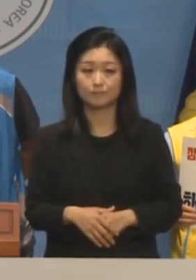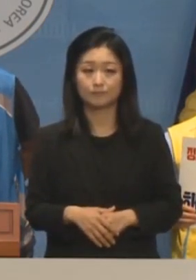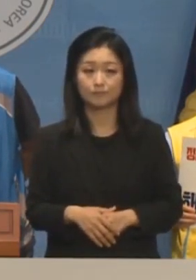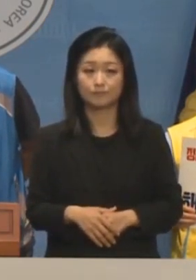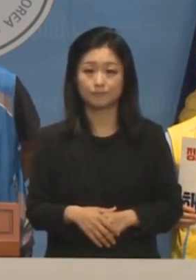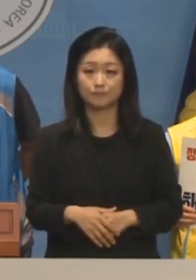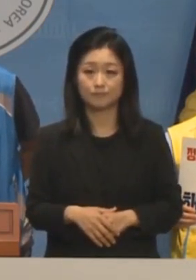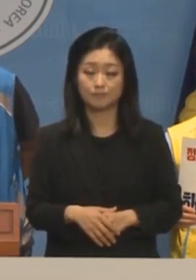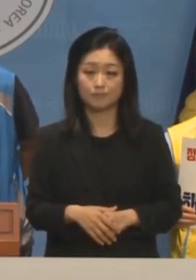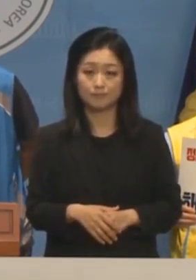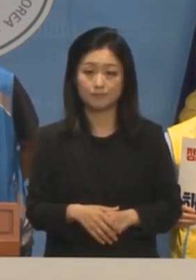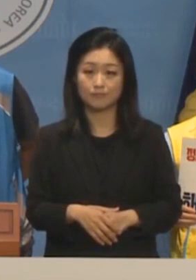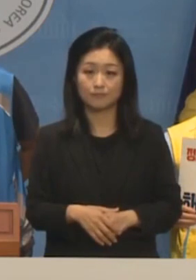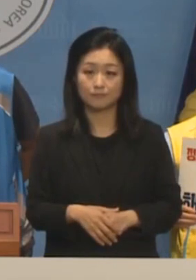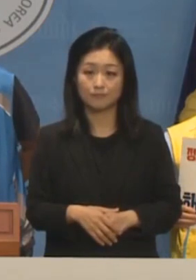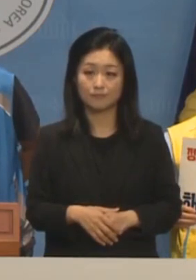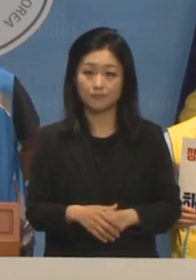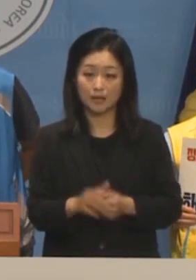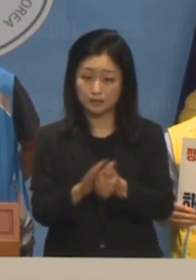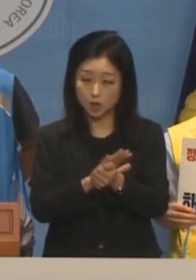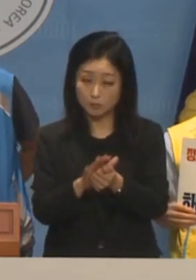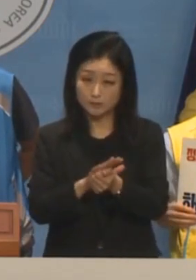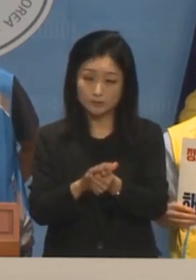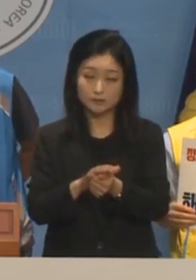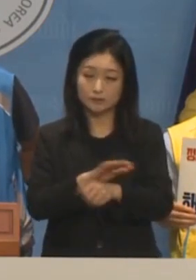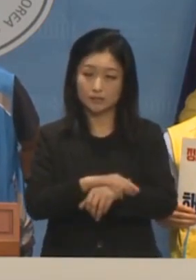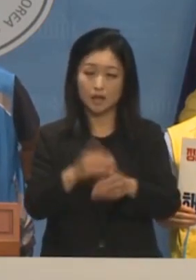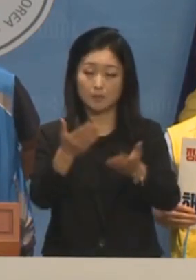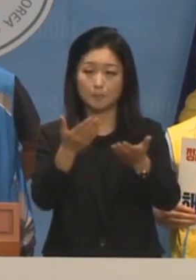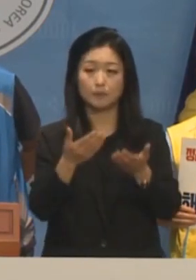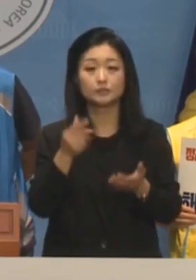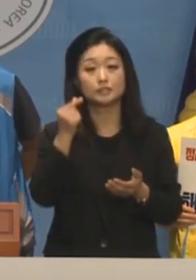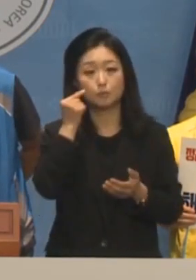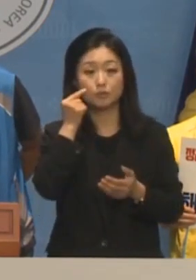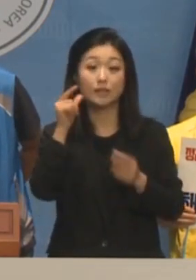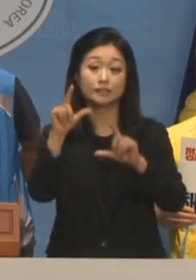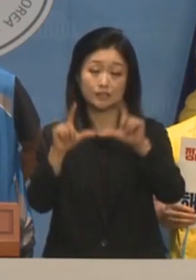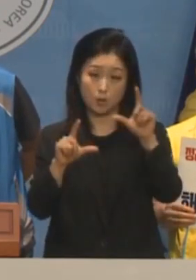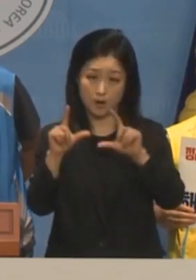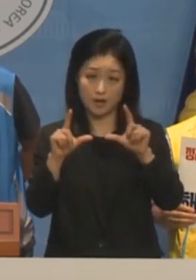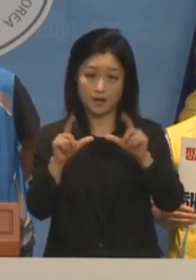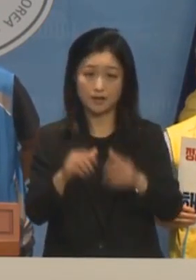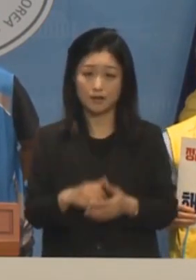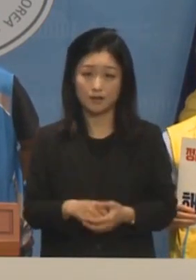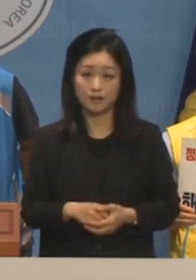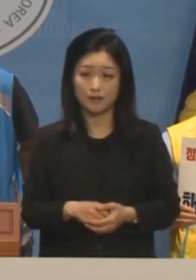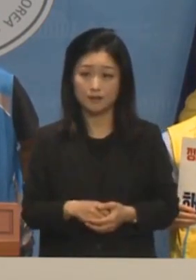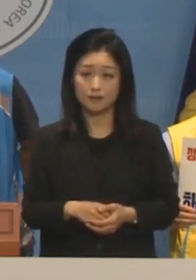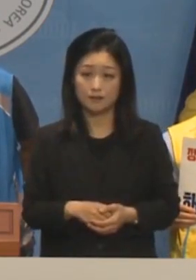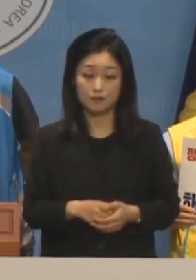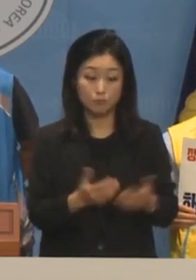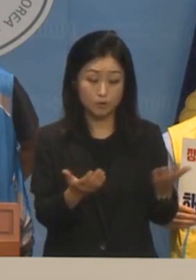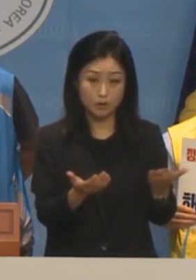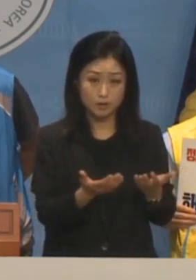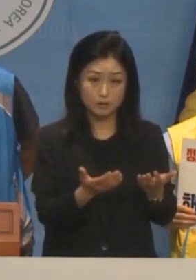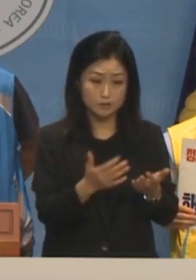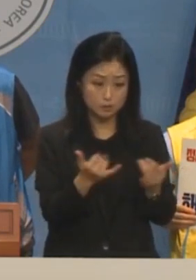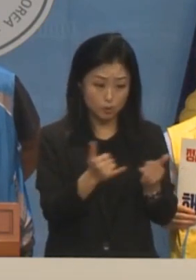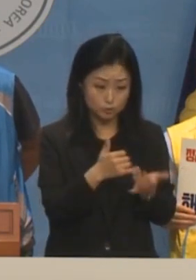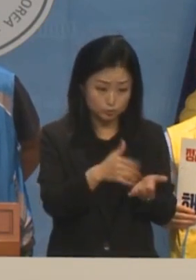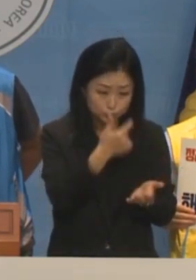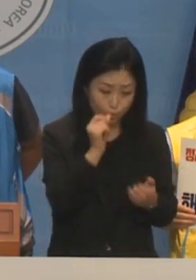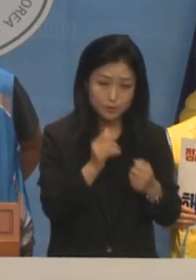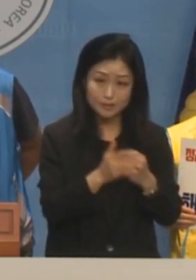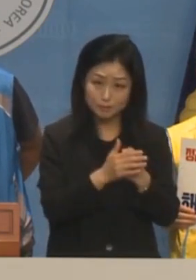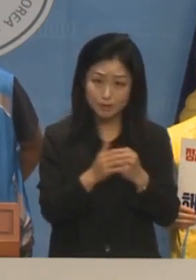너무나 강한 노동 강도에 제대로 된 서비스를 할 수 없는 그런 구조라면은 앞으로의 관광업의